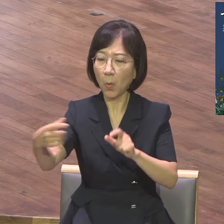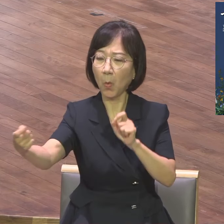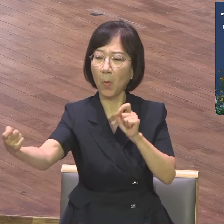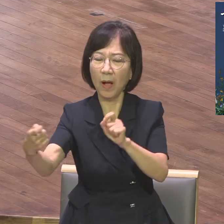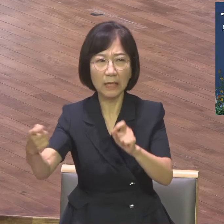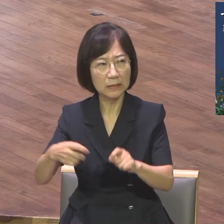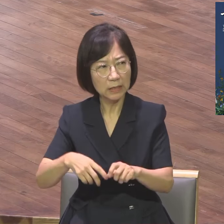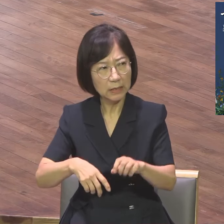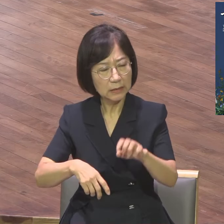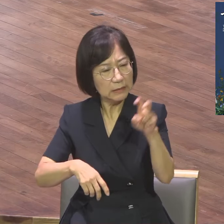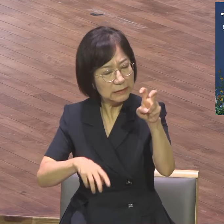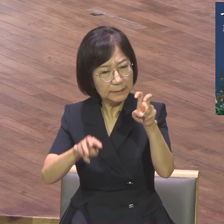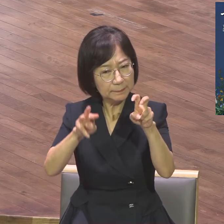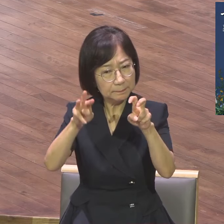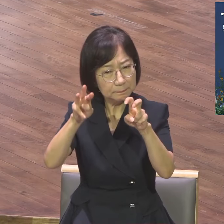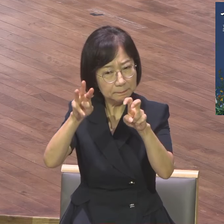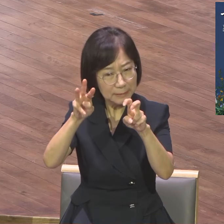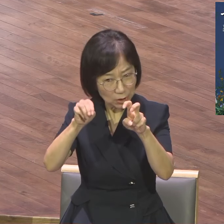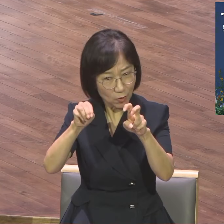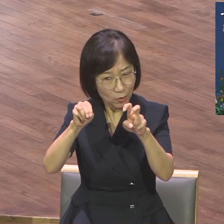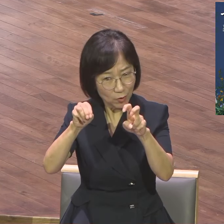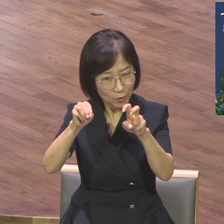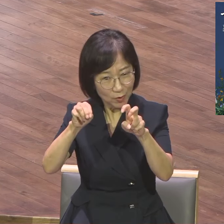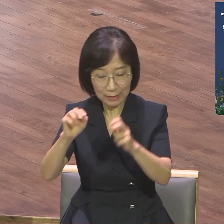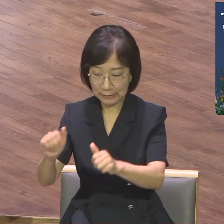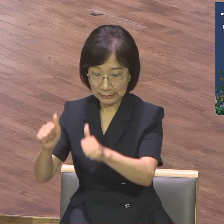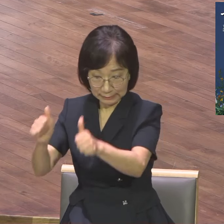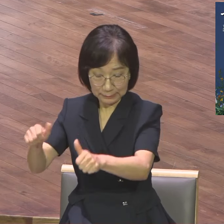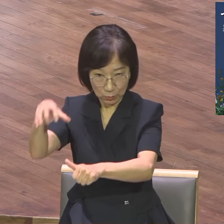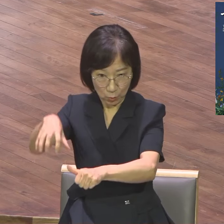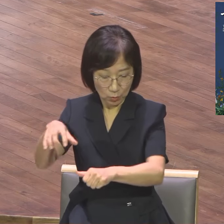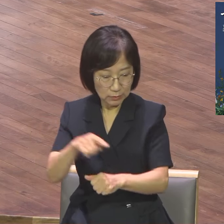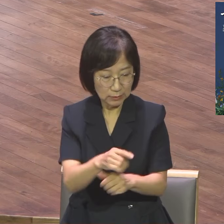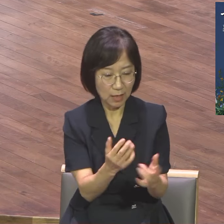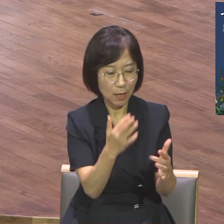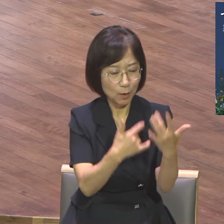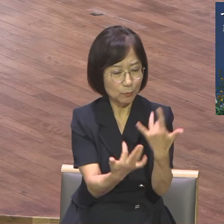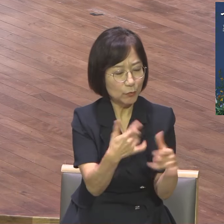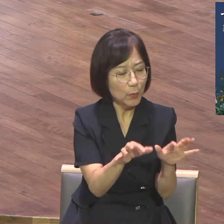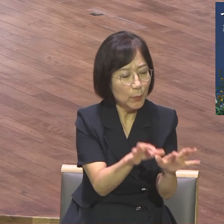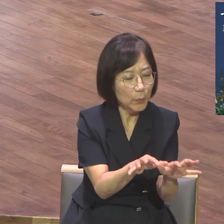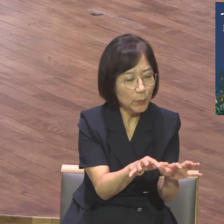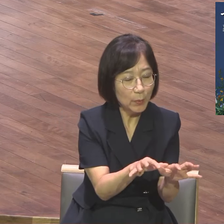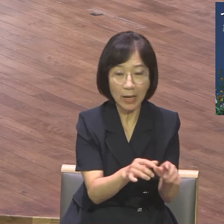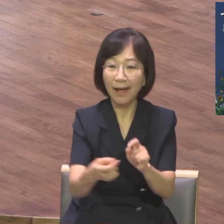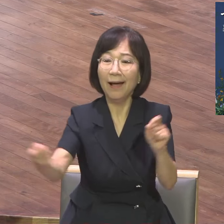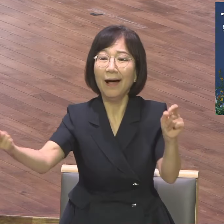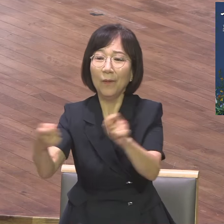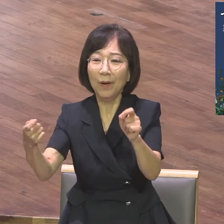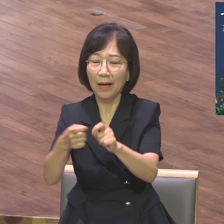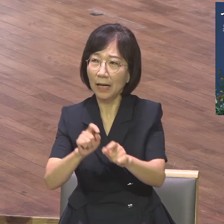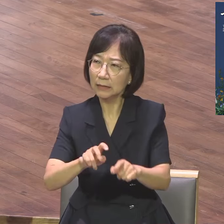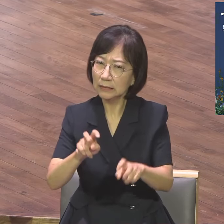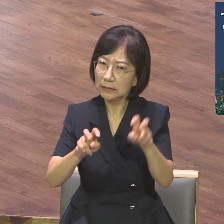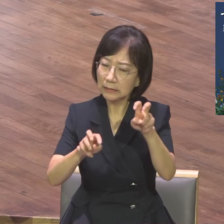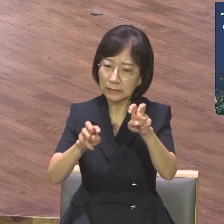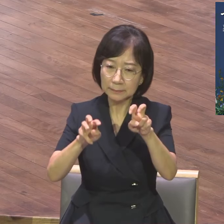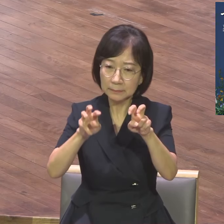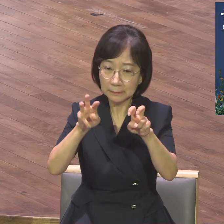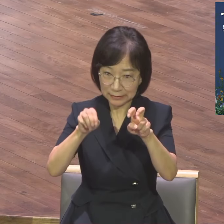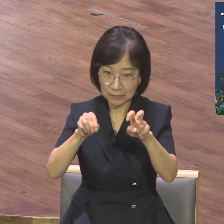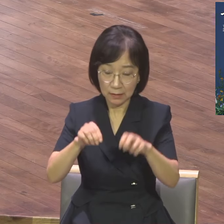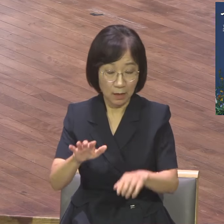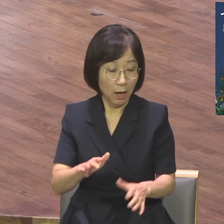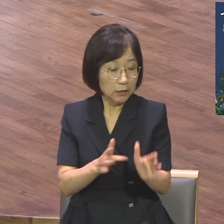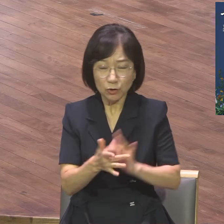가야바 집하고 불 쬐는 그 장소가 다 나와 있어요. 근데 이렇게 돌려보니까 보이는 거 예수님과 눈이